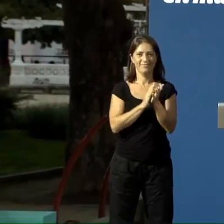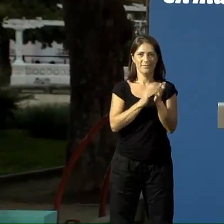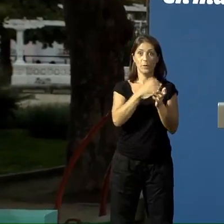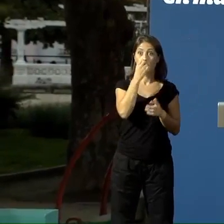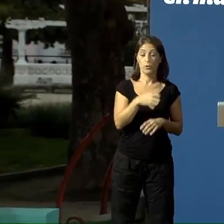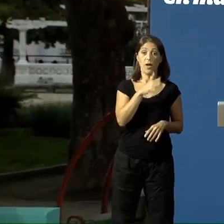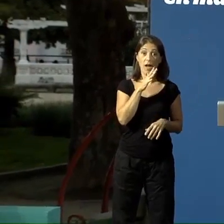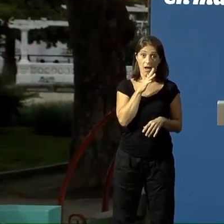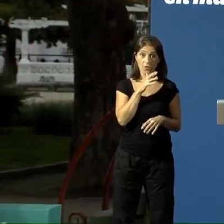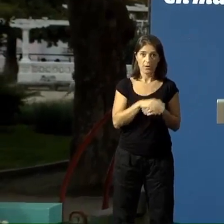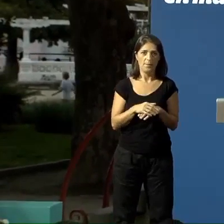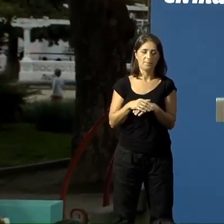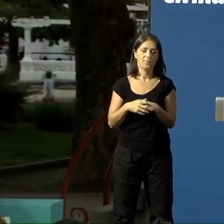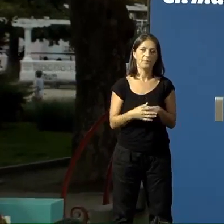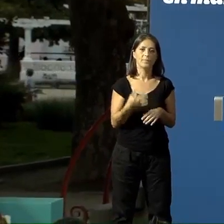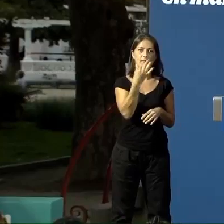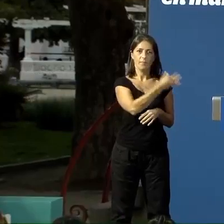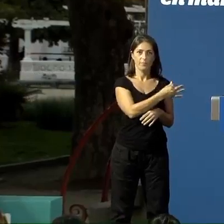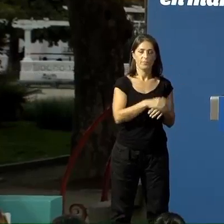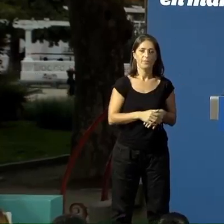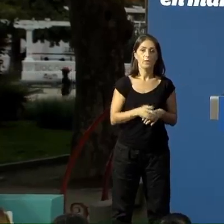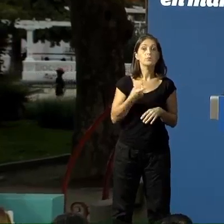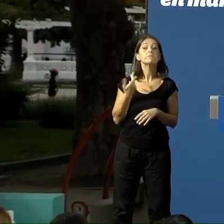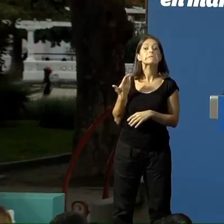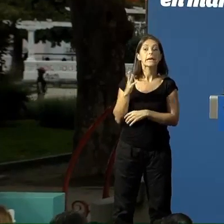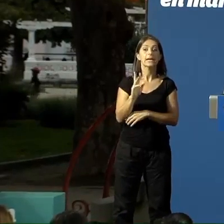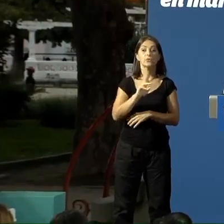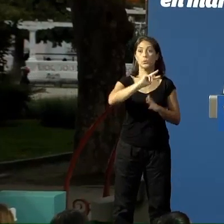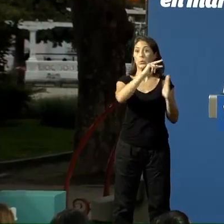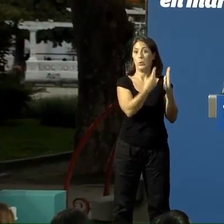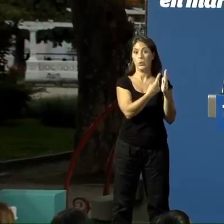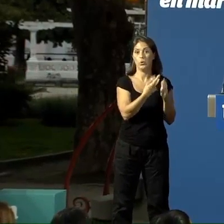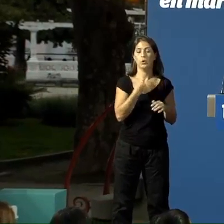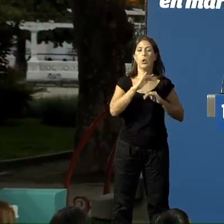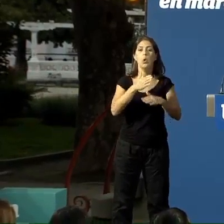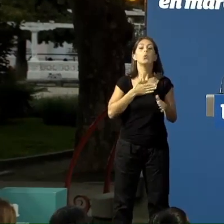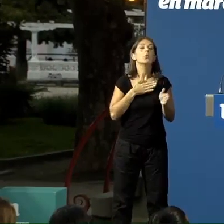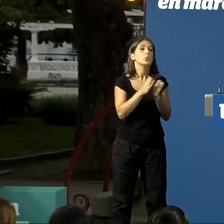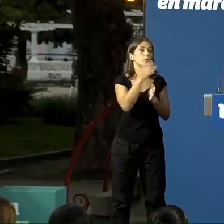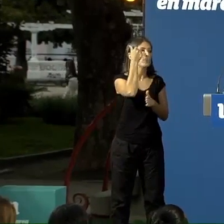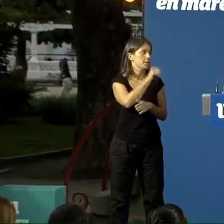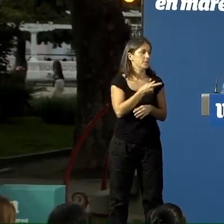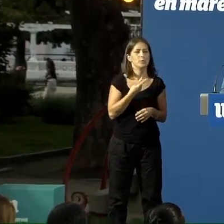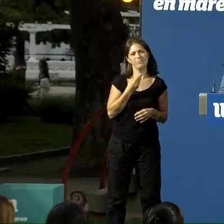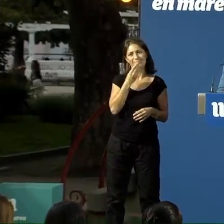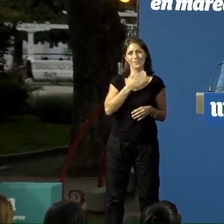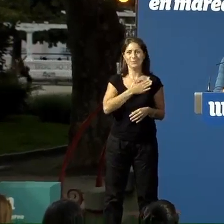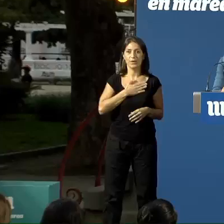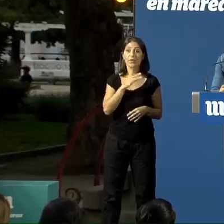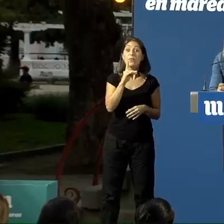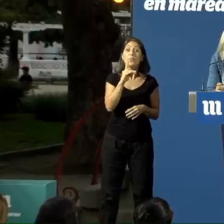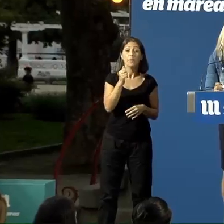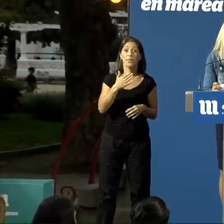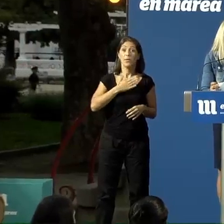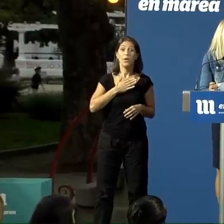Bueno, agora vos vai falar o candidato número 2 por En Marea, o meu compañeiro entrañable David de